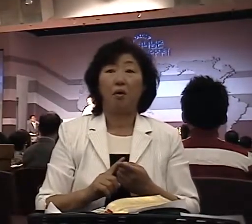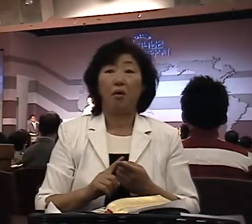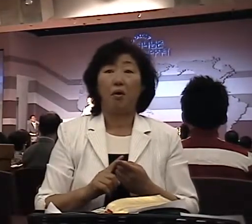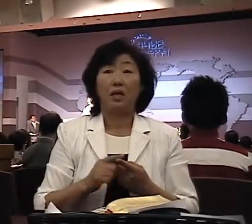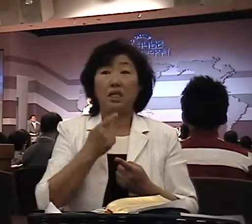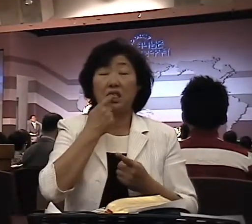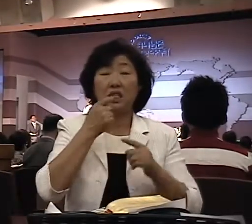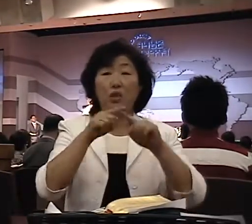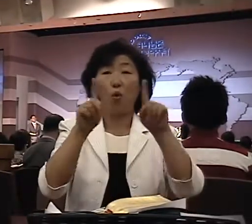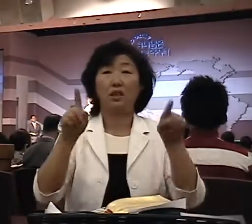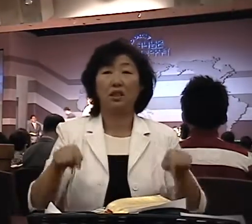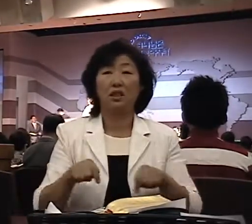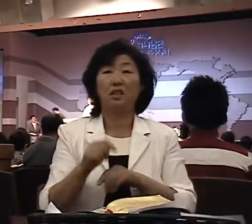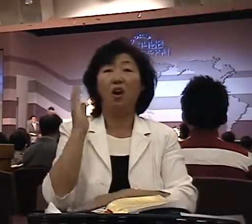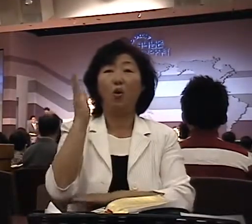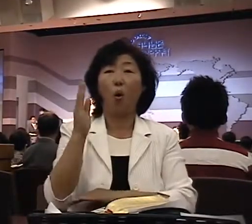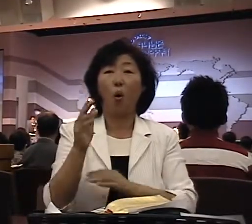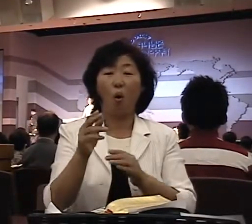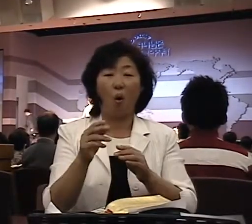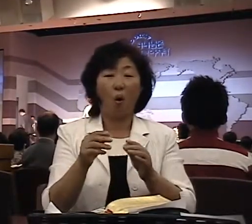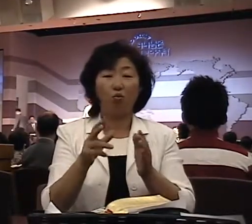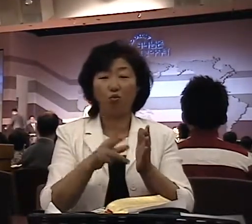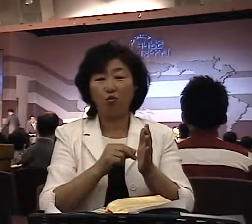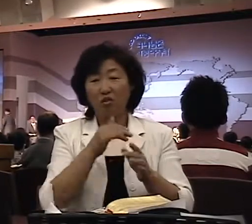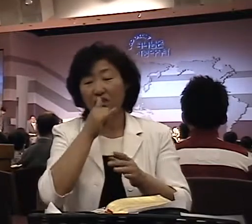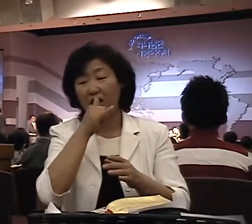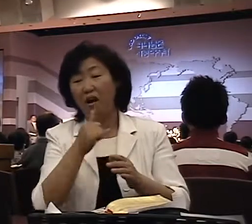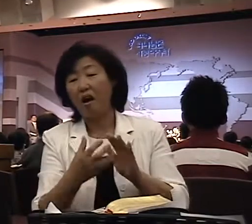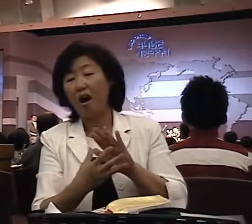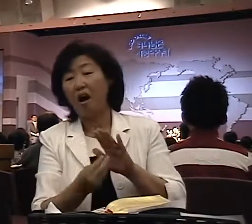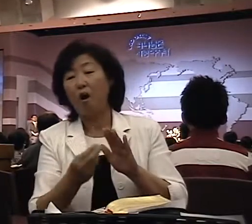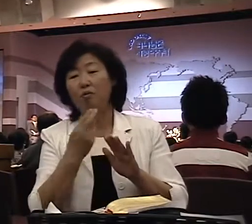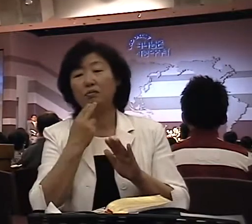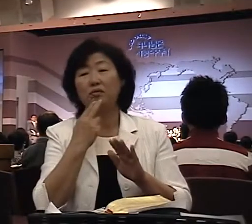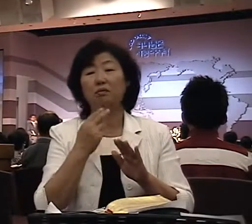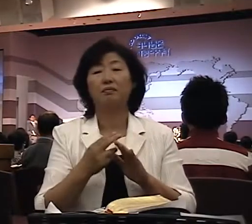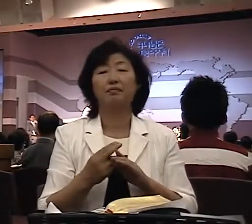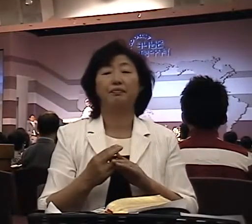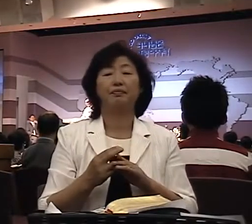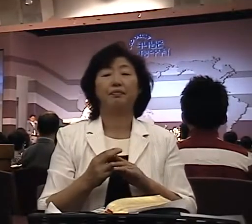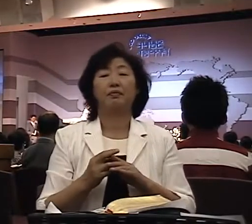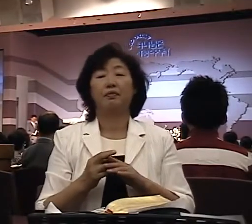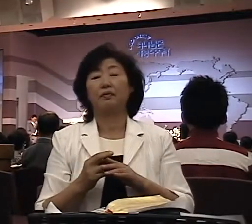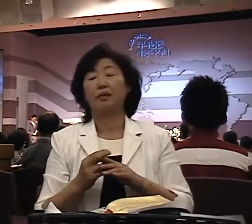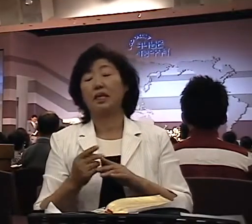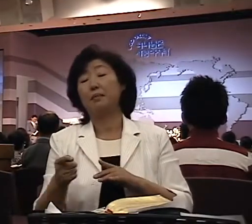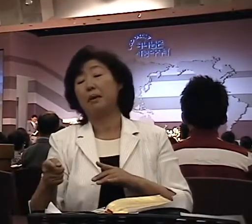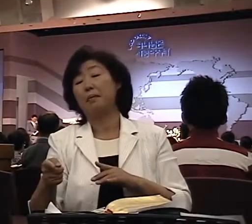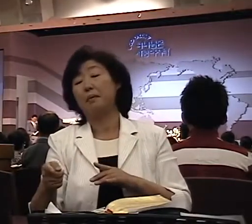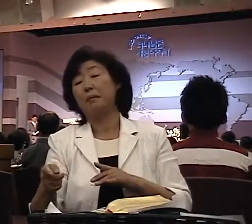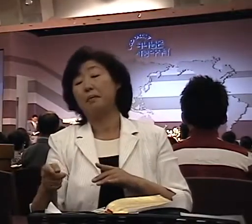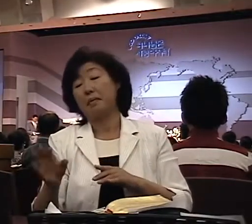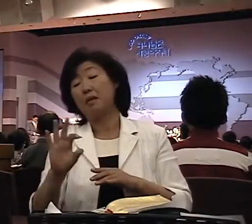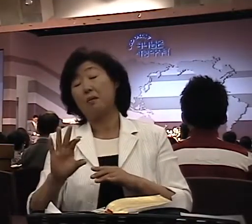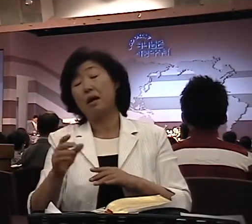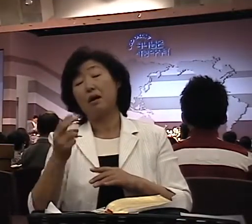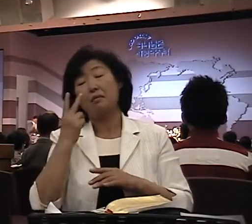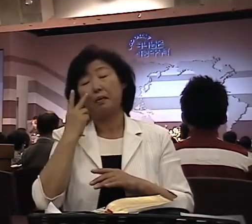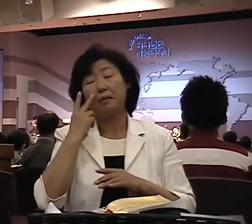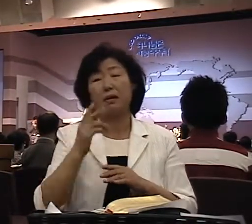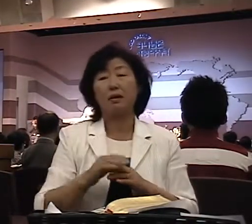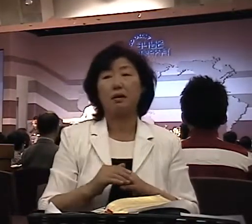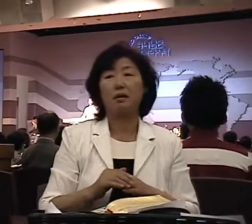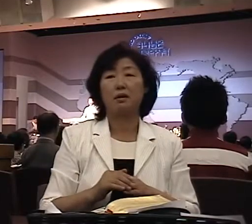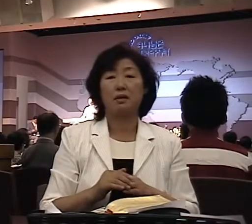우리 교회가 그동안 이제 비전 헌금을 모아오면서 2,200명이 넘는 우리 자녀들을 이제 교육관 문제를